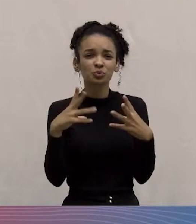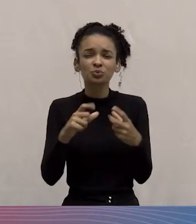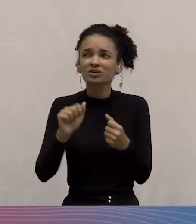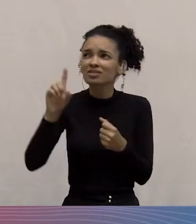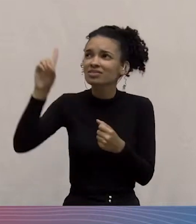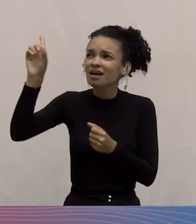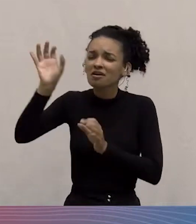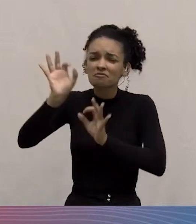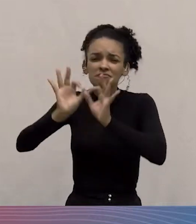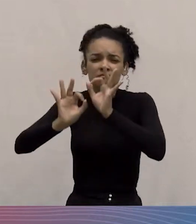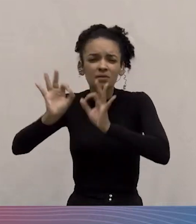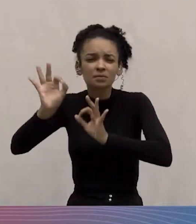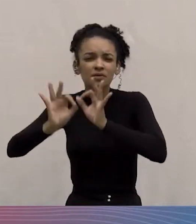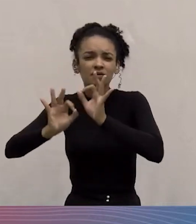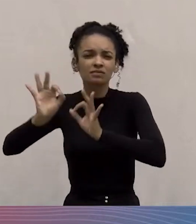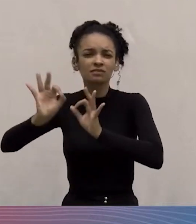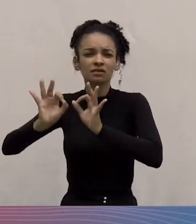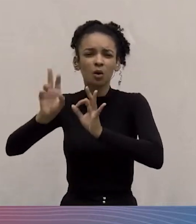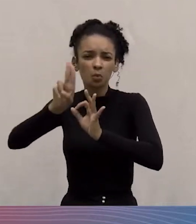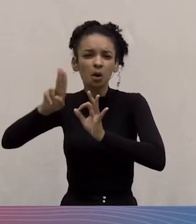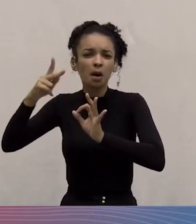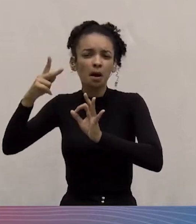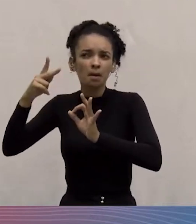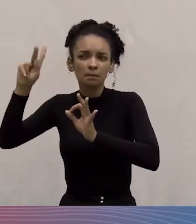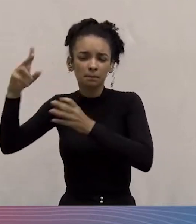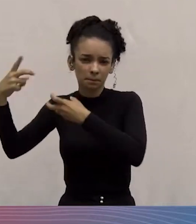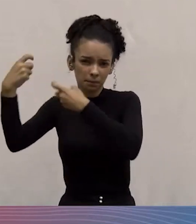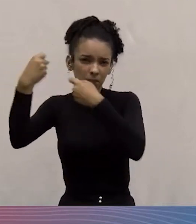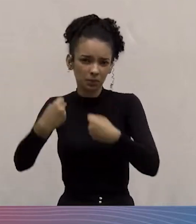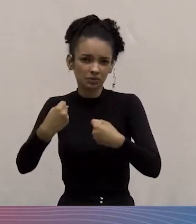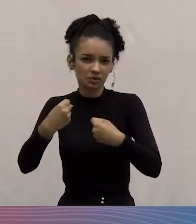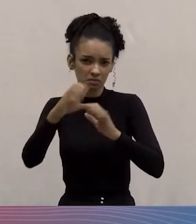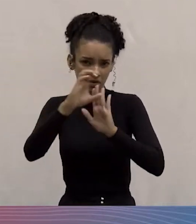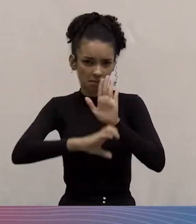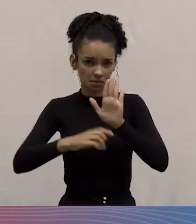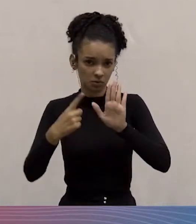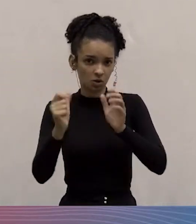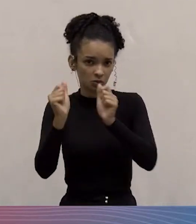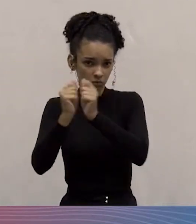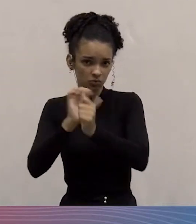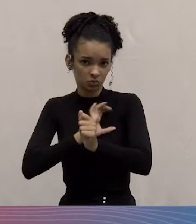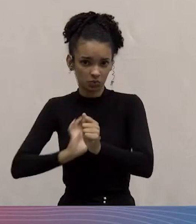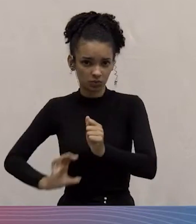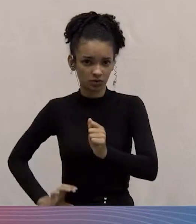Deus fez com seu grande poder no capítulo 1 com Cristo,